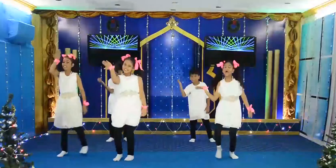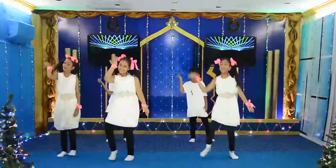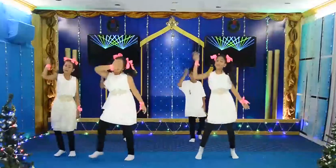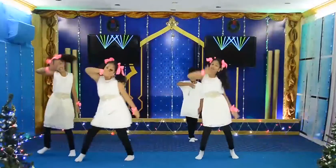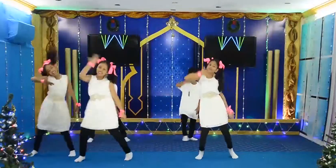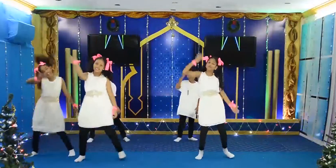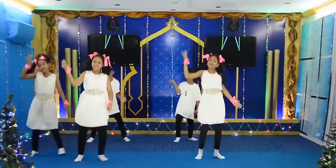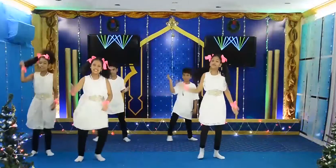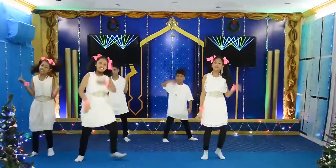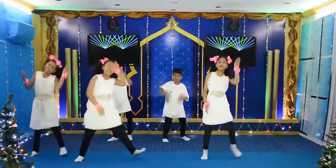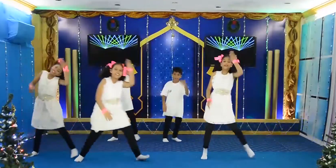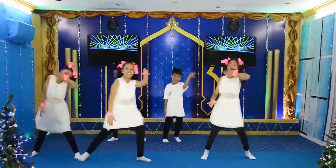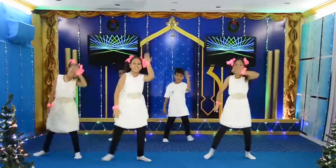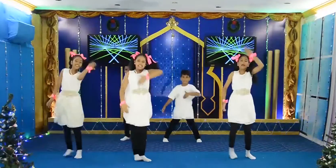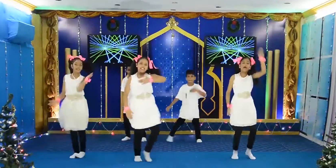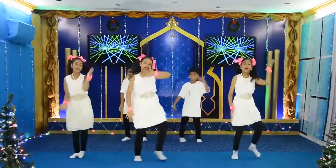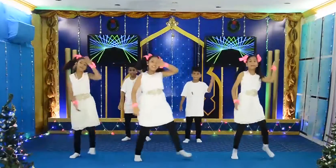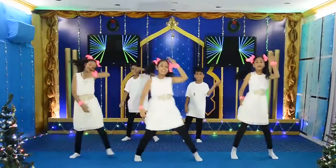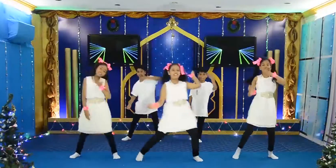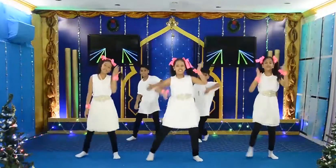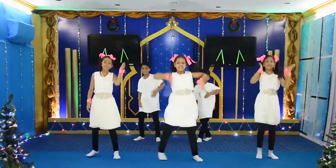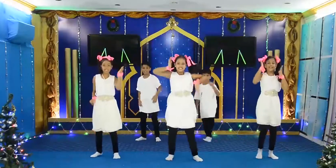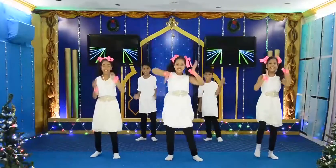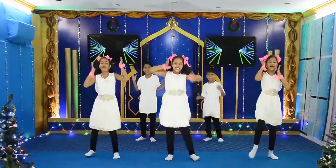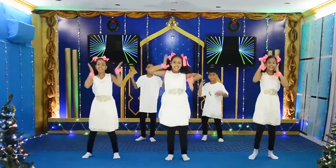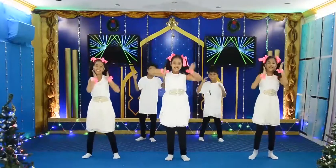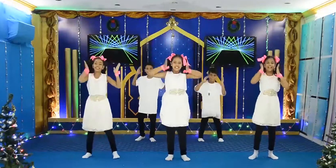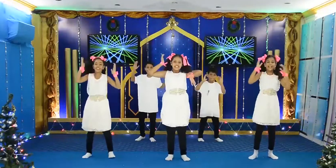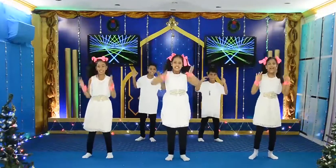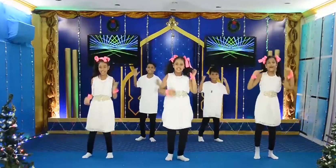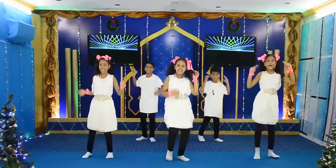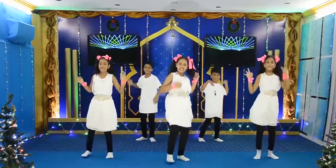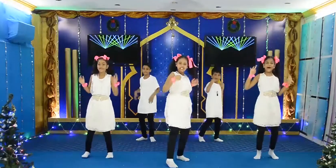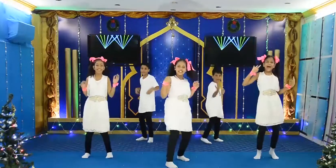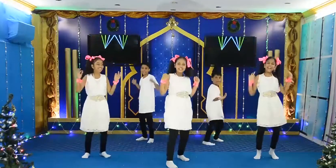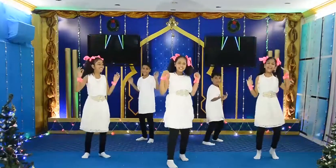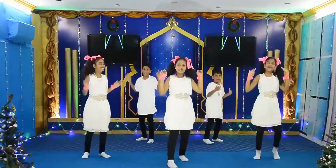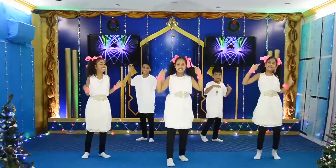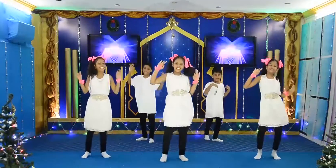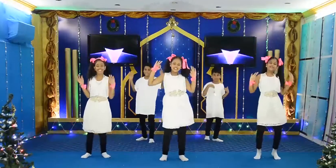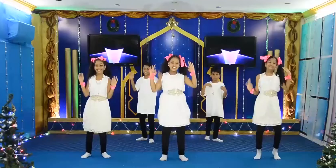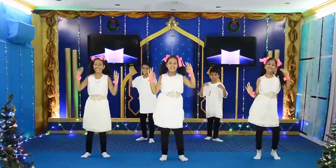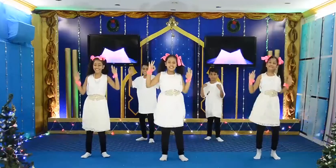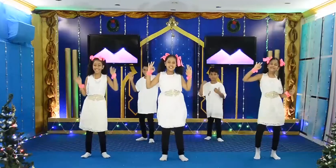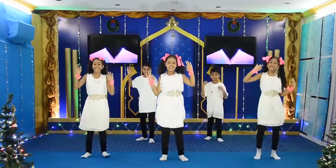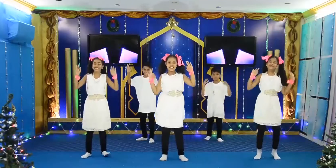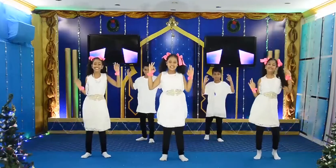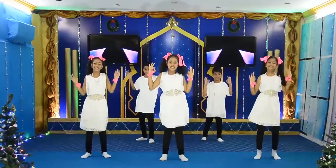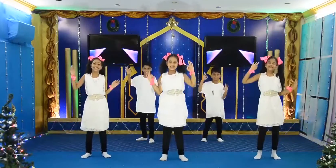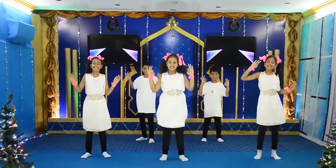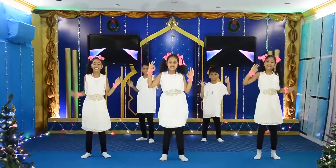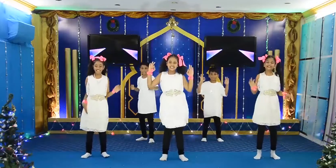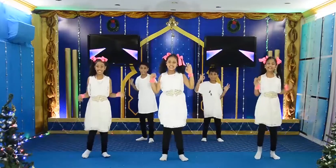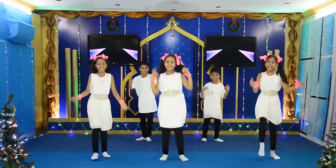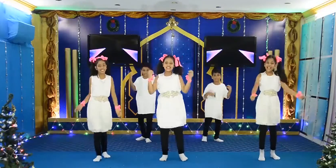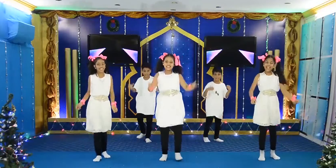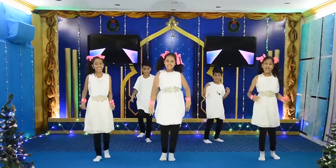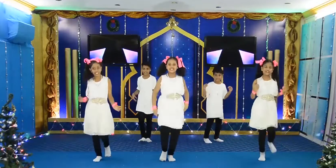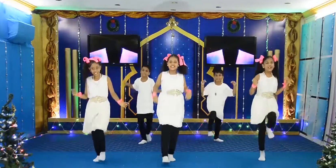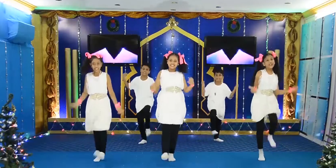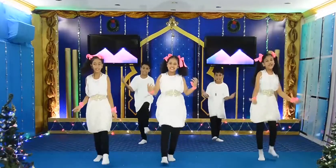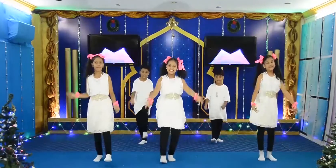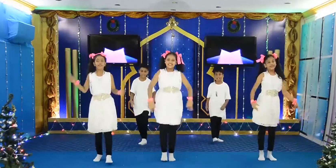अंधे भी है अब देखते बहरे सुनने लगे कमाल है तू